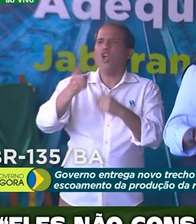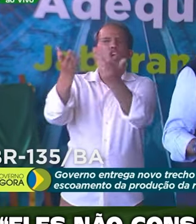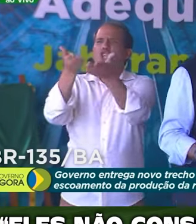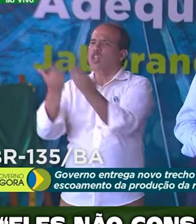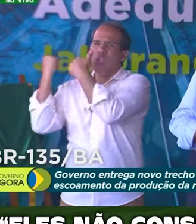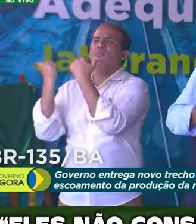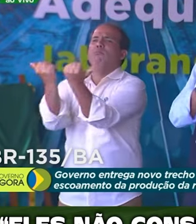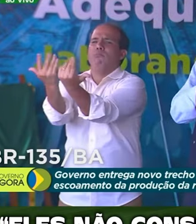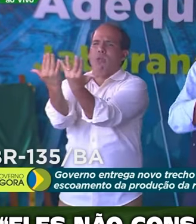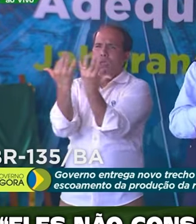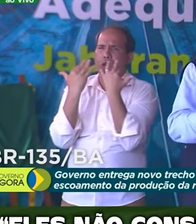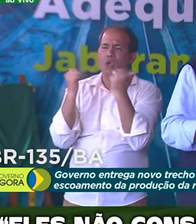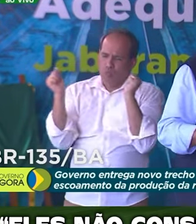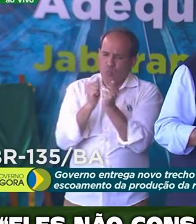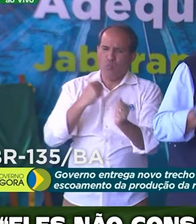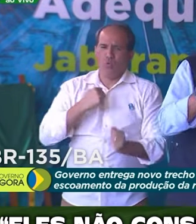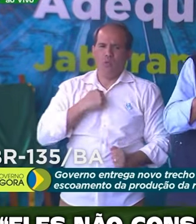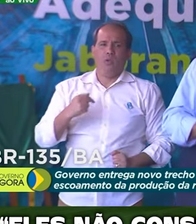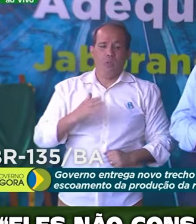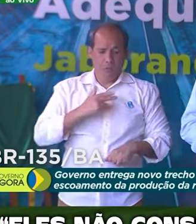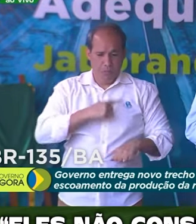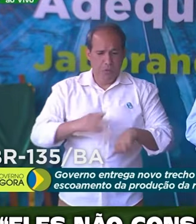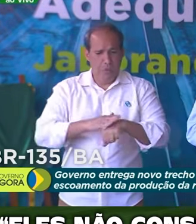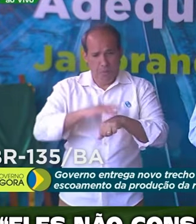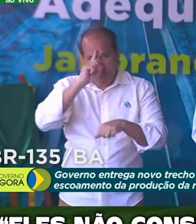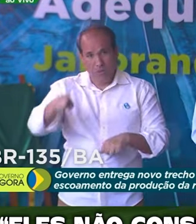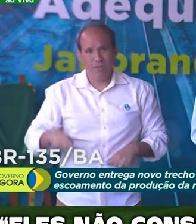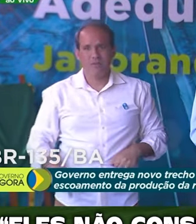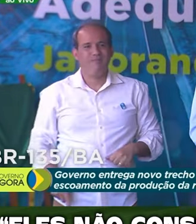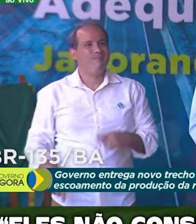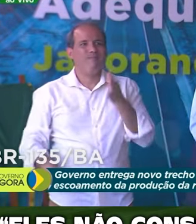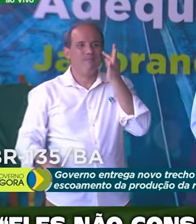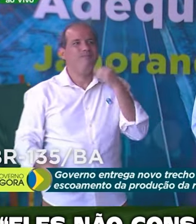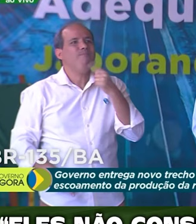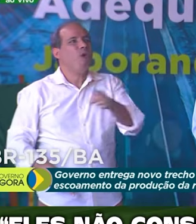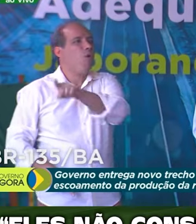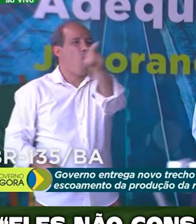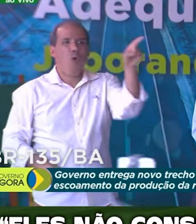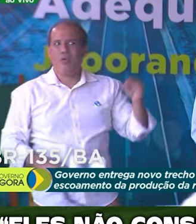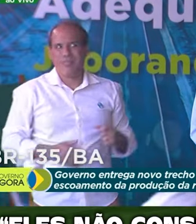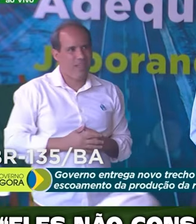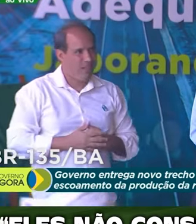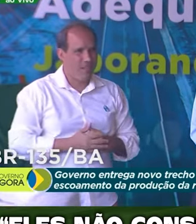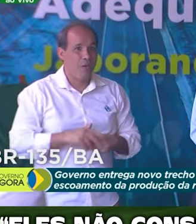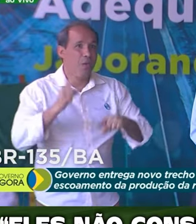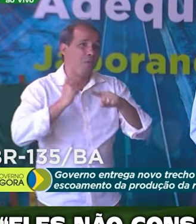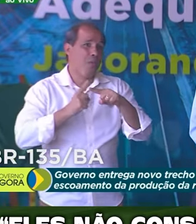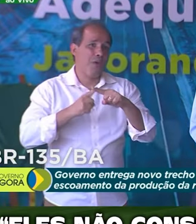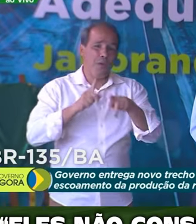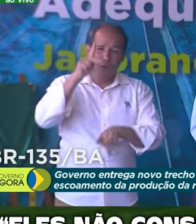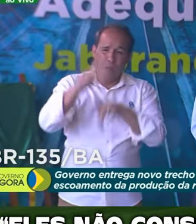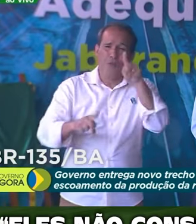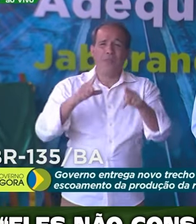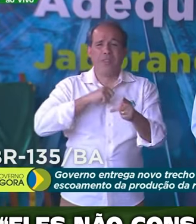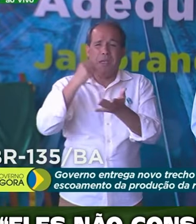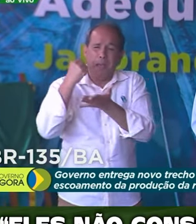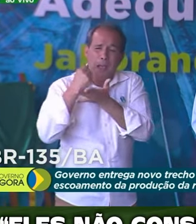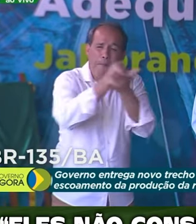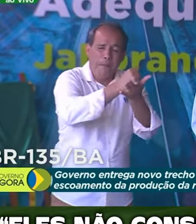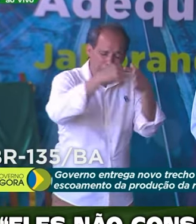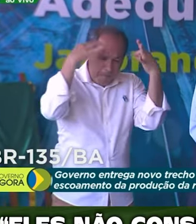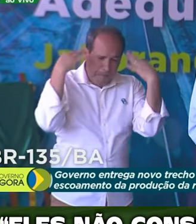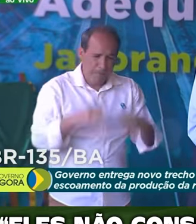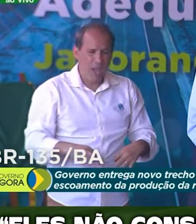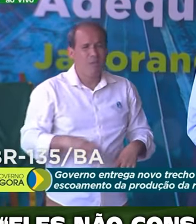lado dele. Isso, eles não conseguem conviver com o nosso apoio popular, já demonstrado